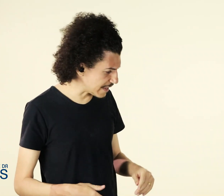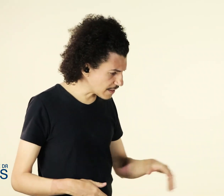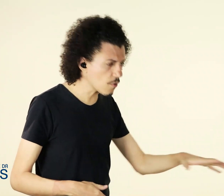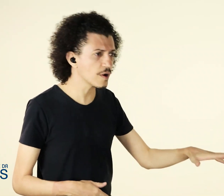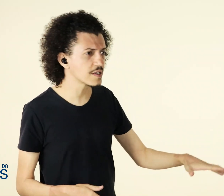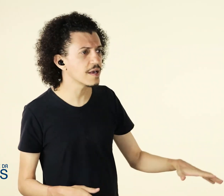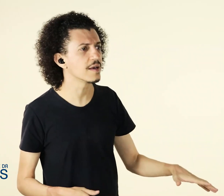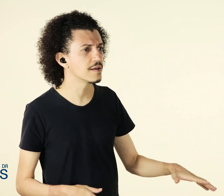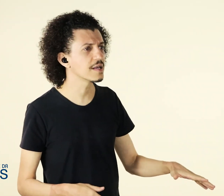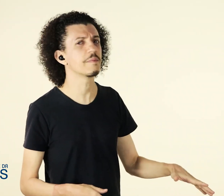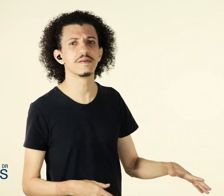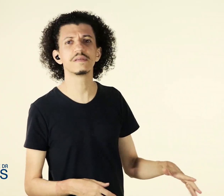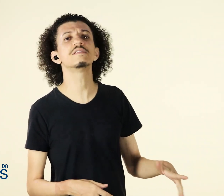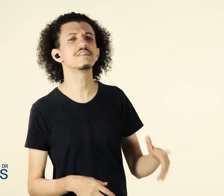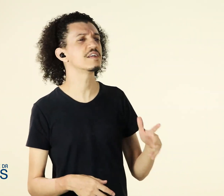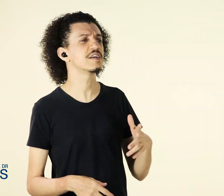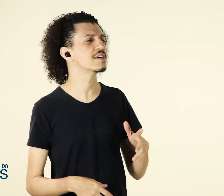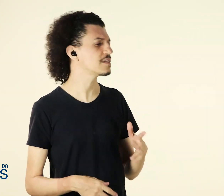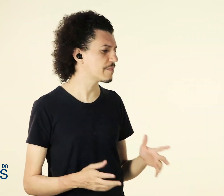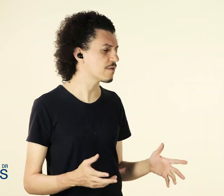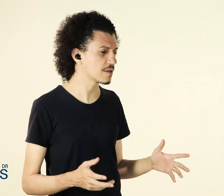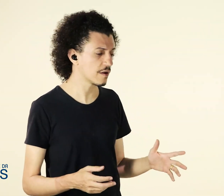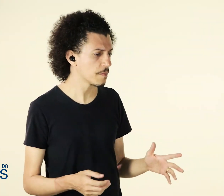tal coisa aqui? Sabe? Você chega assim perguntando,